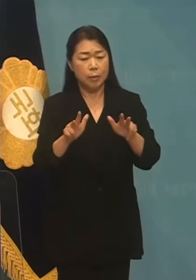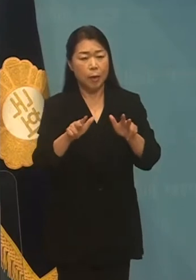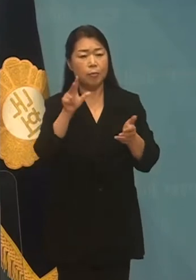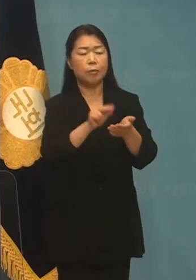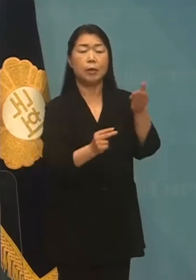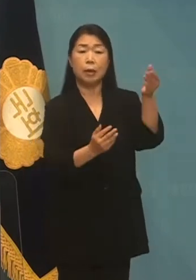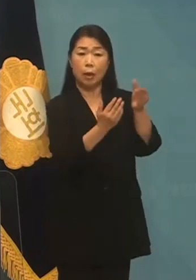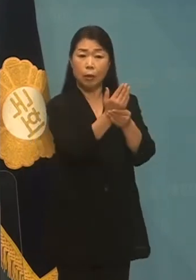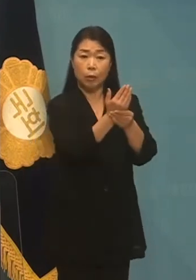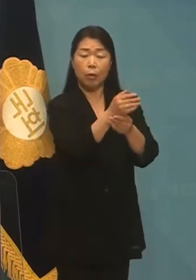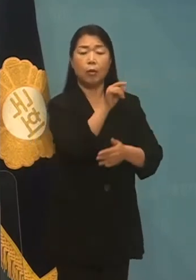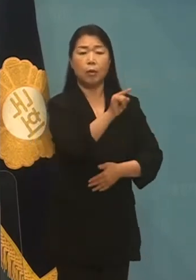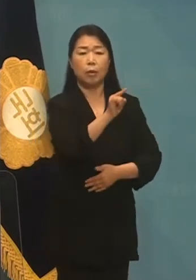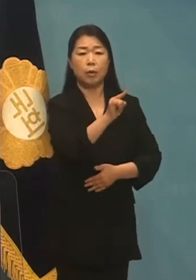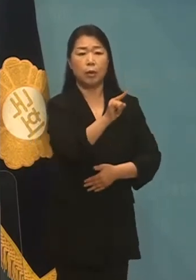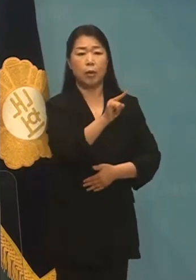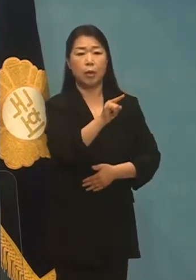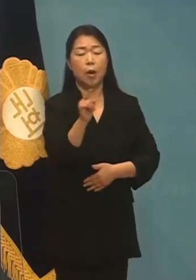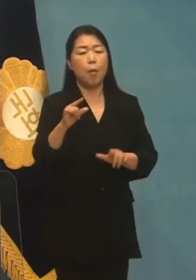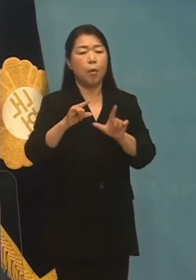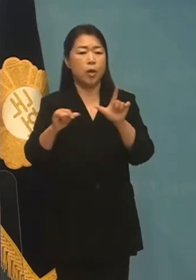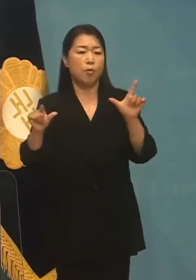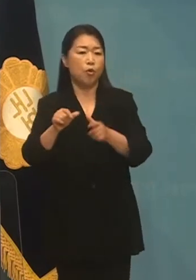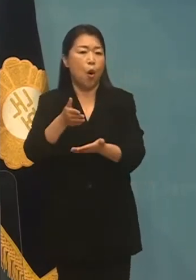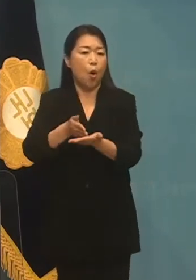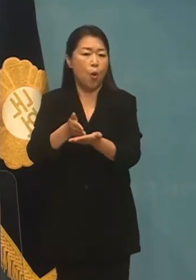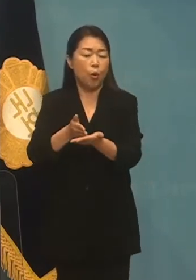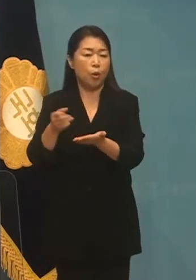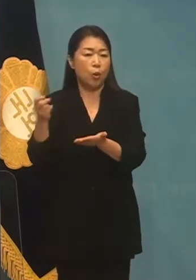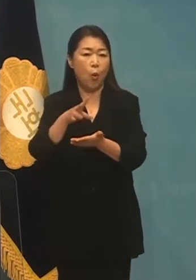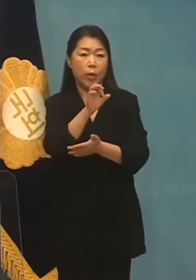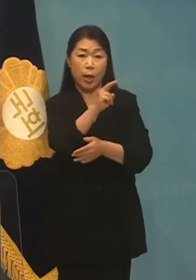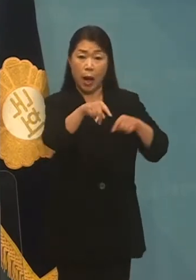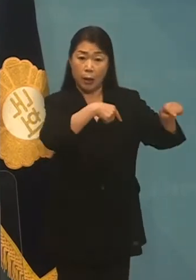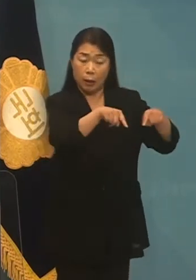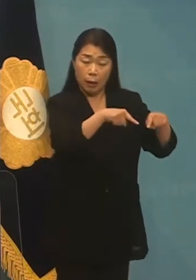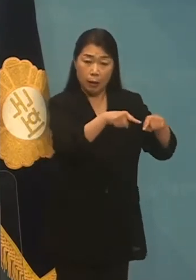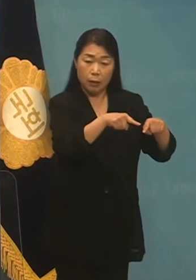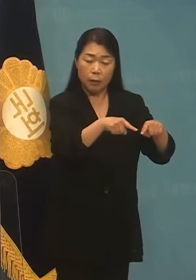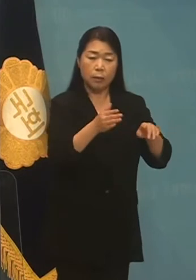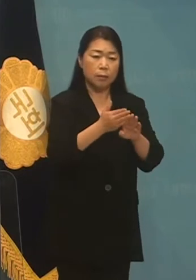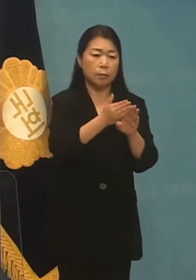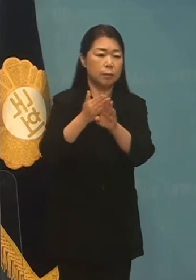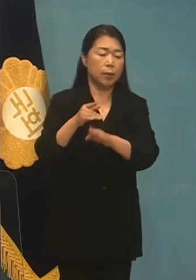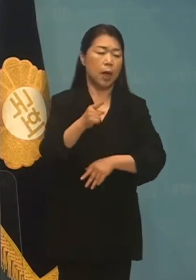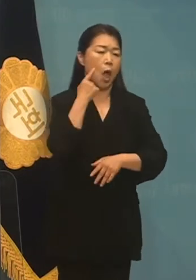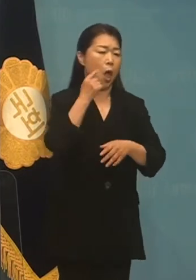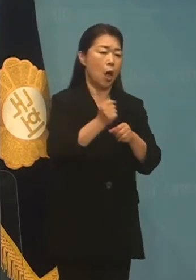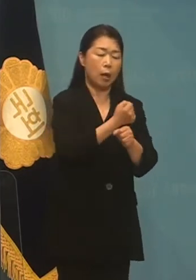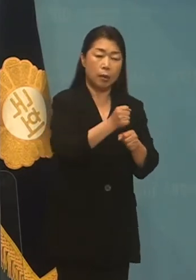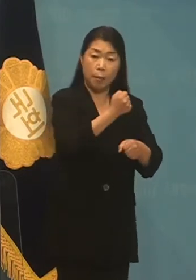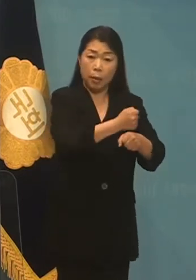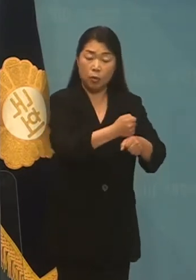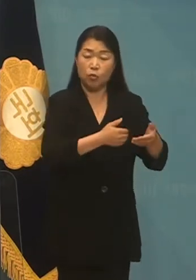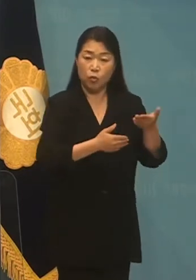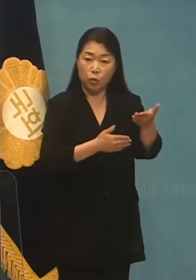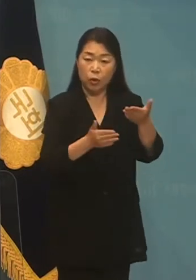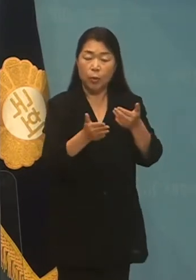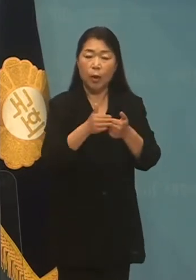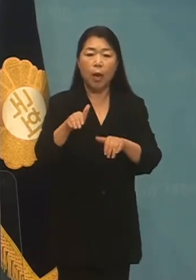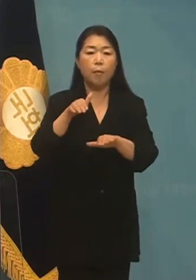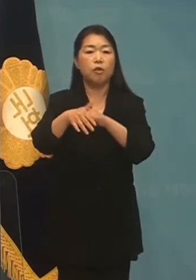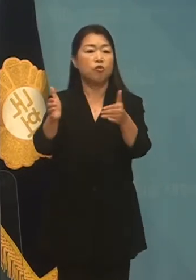이 상황은 일부 언론과 야당이 사실을 왜곡해서